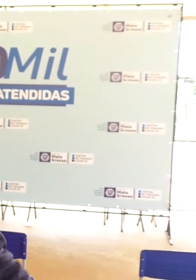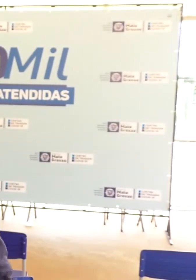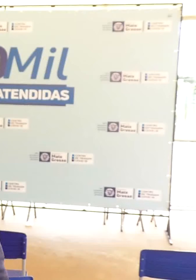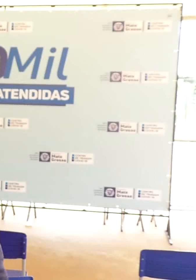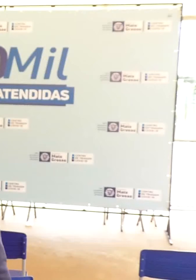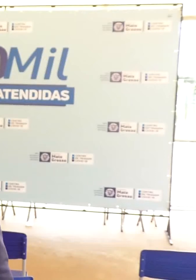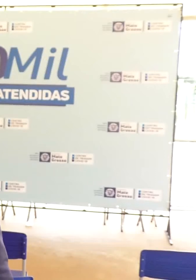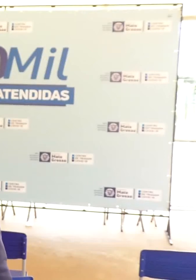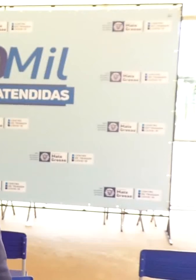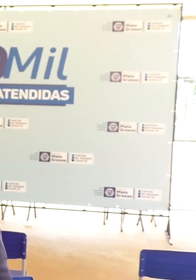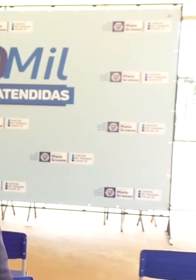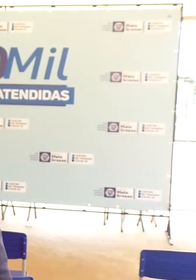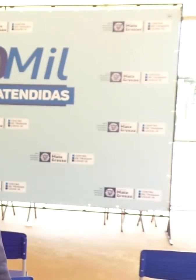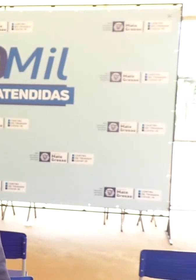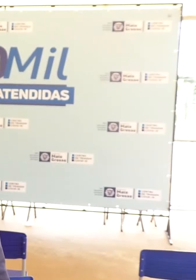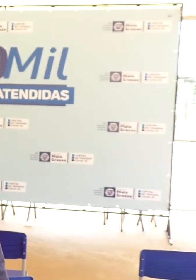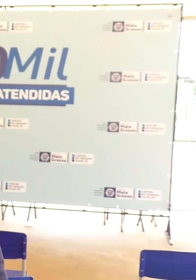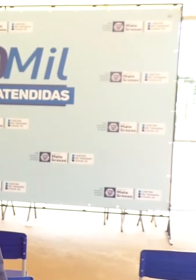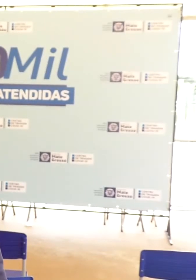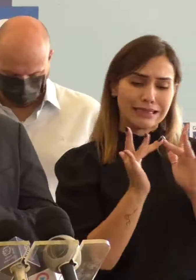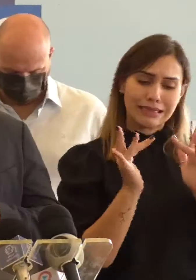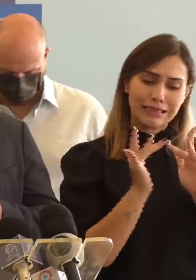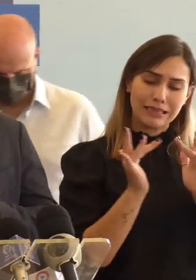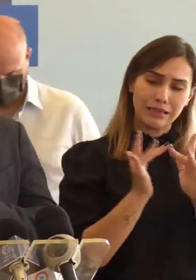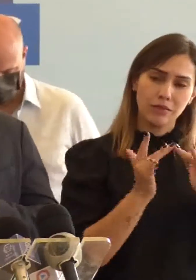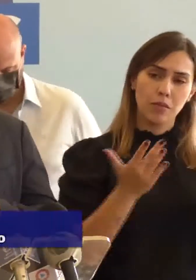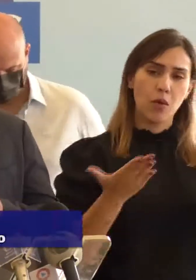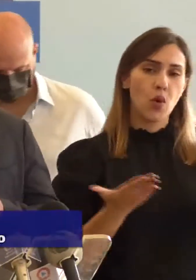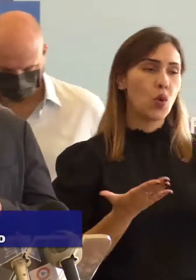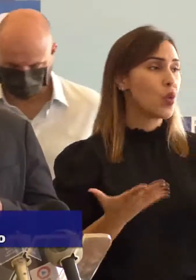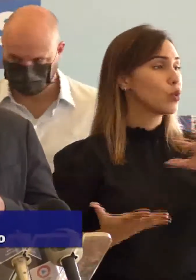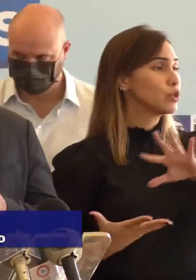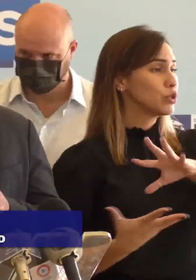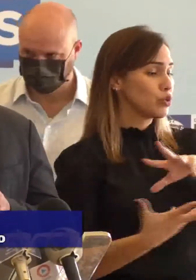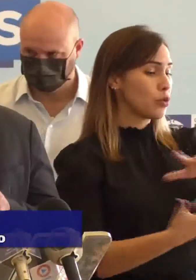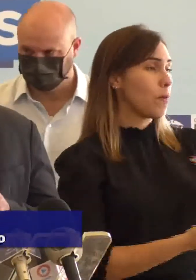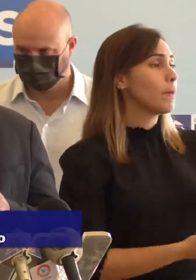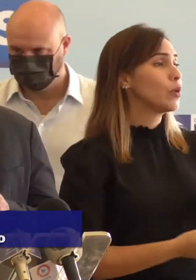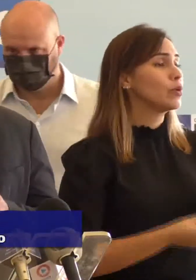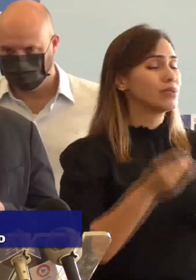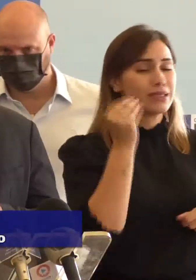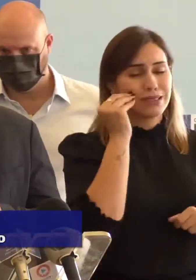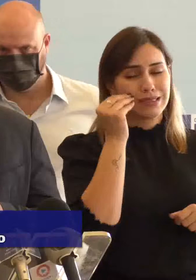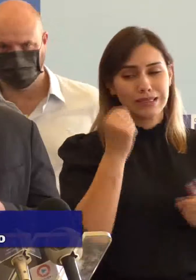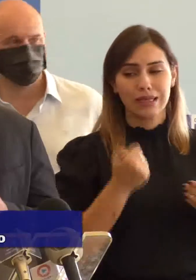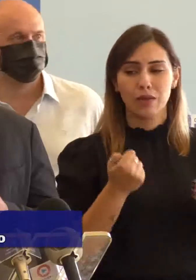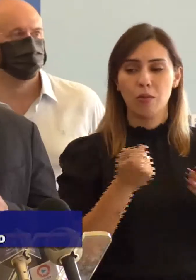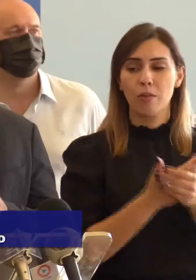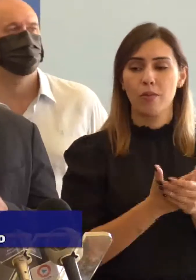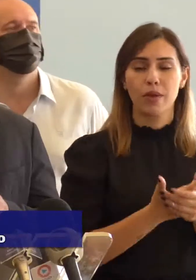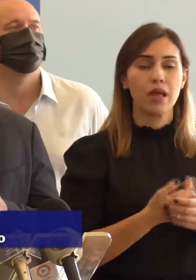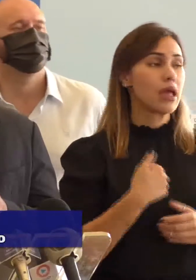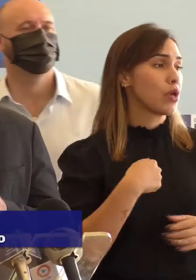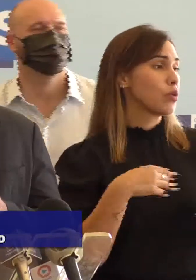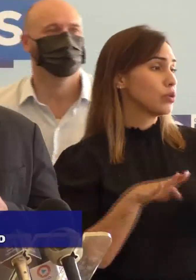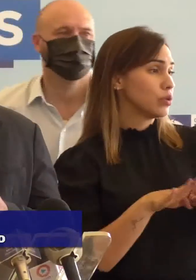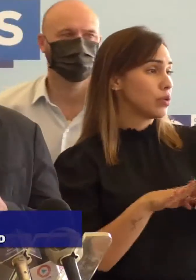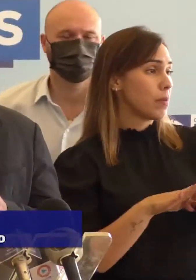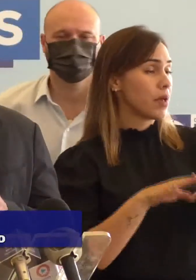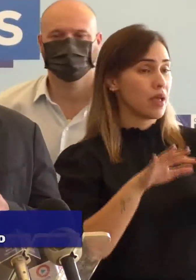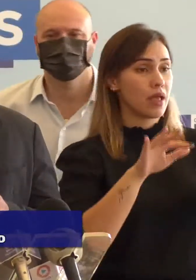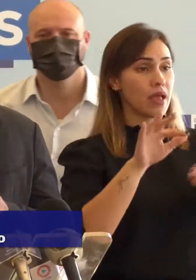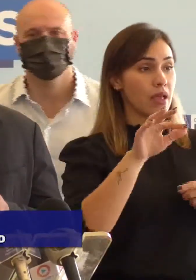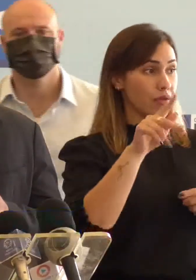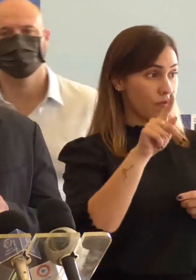trazer mais vacina para imunizar a população? Hoje o mundo inteiro corre atrás de vacina. Assim como eu recebi da Pfizer